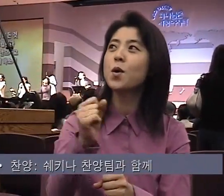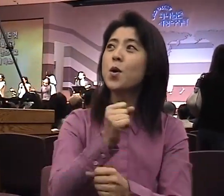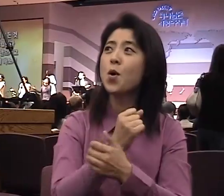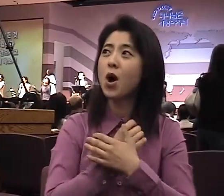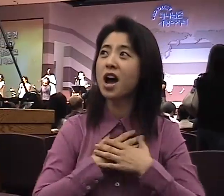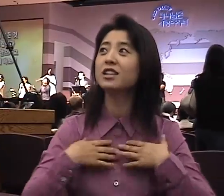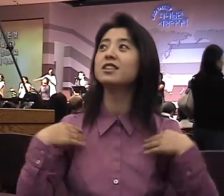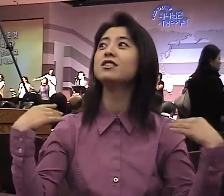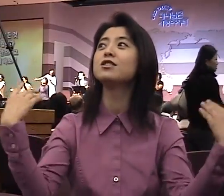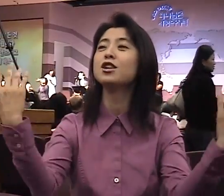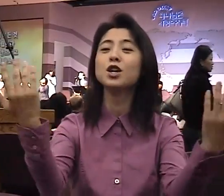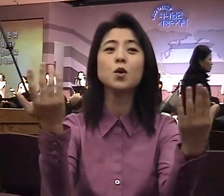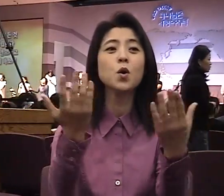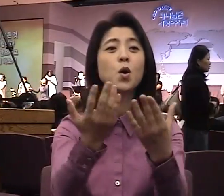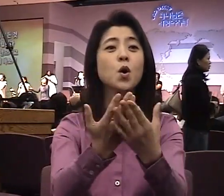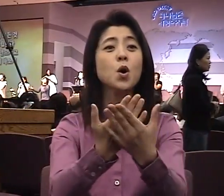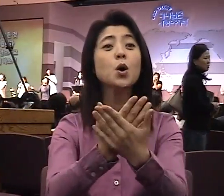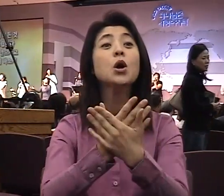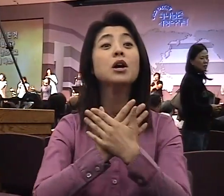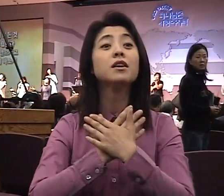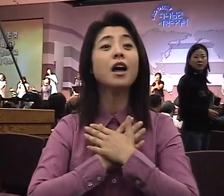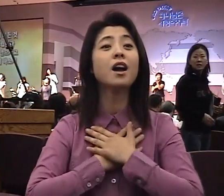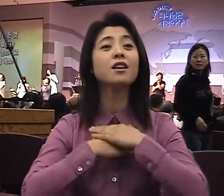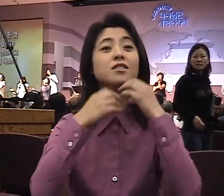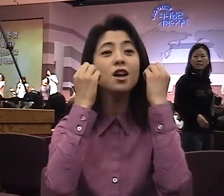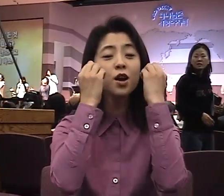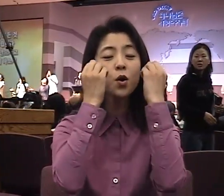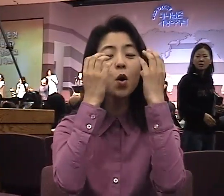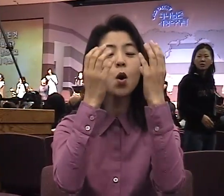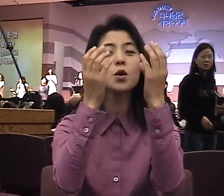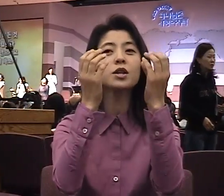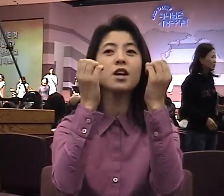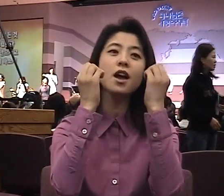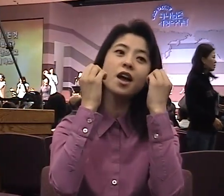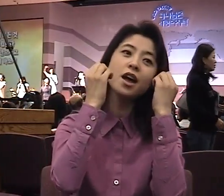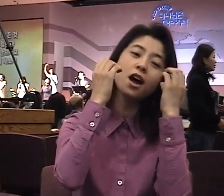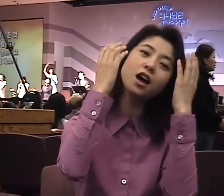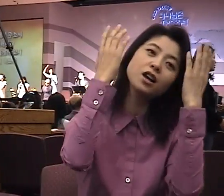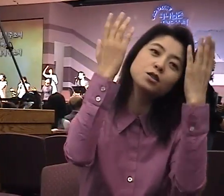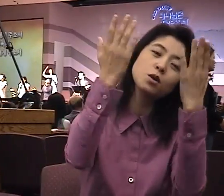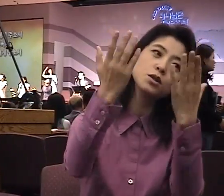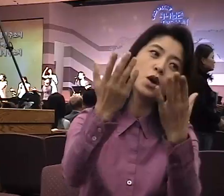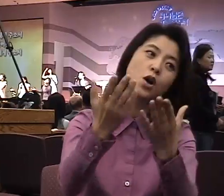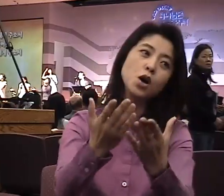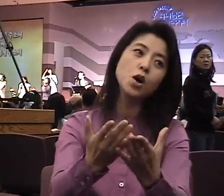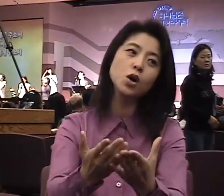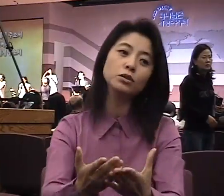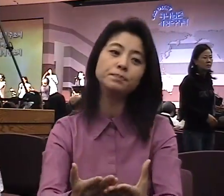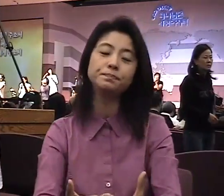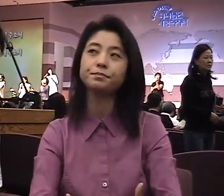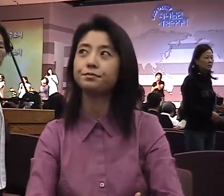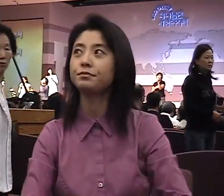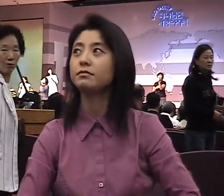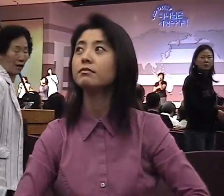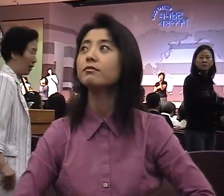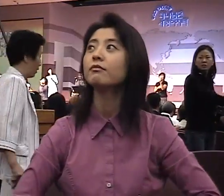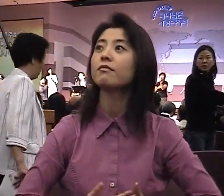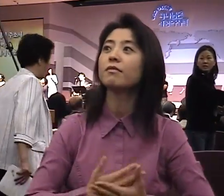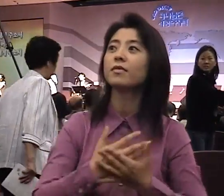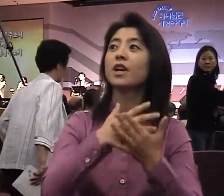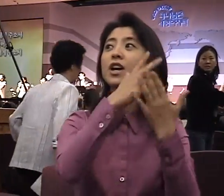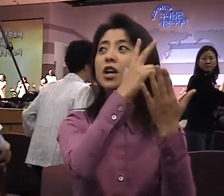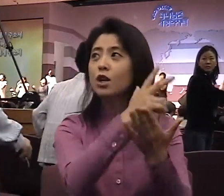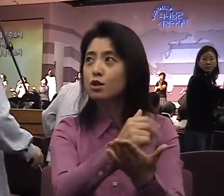사랑으로 안으시고 날 새롭게 하소서.